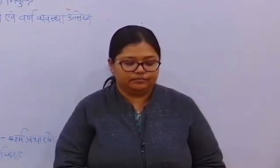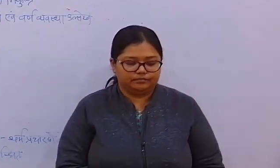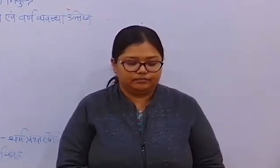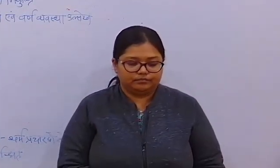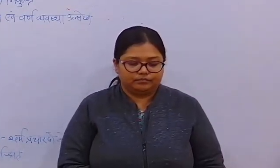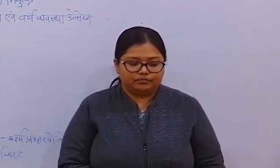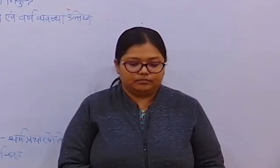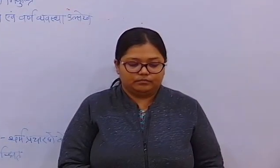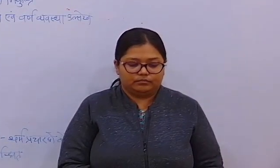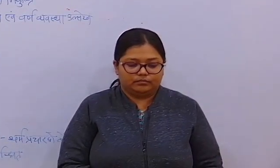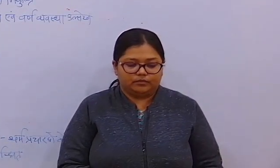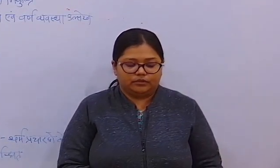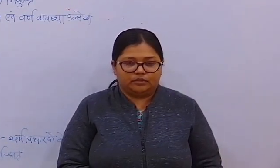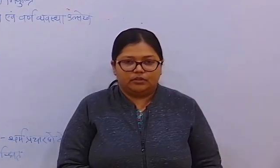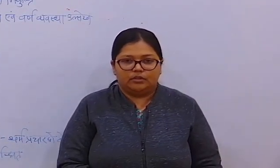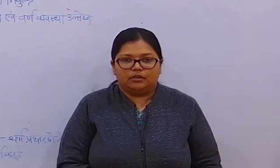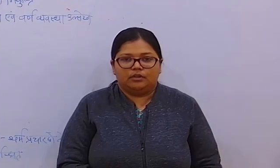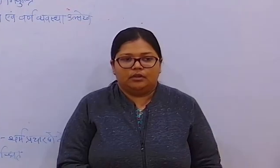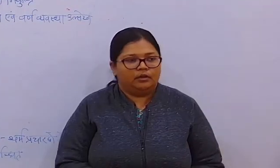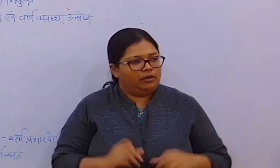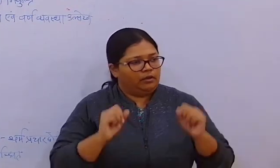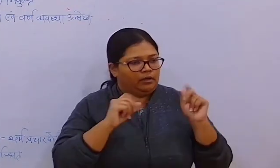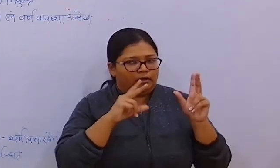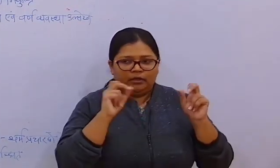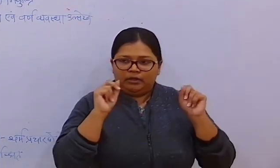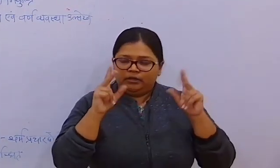हैं, ठीक है।